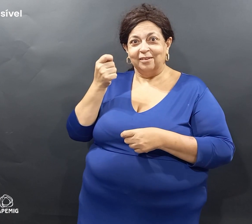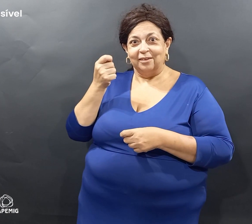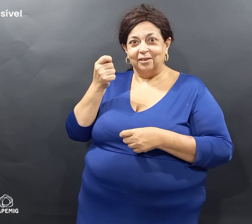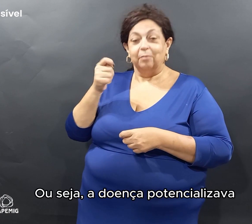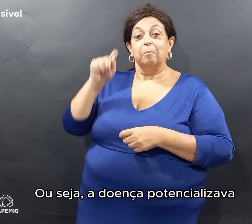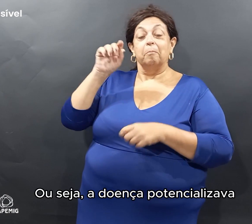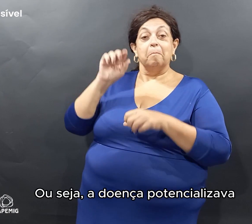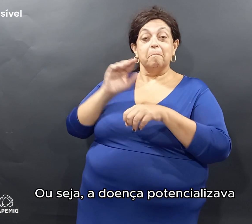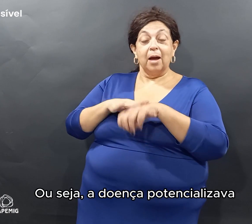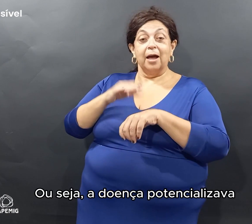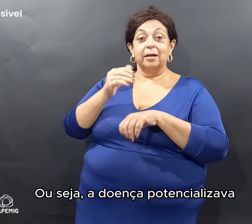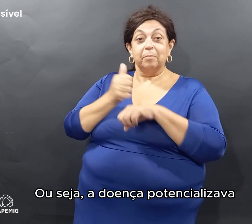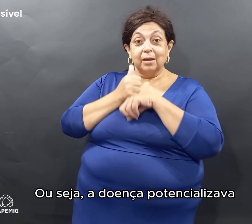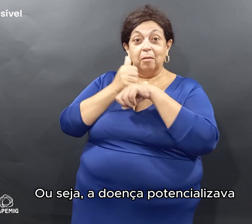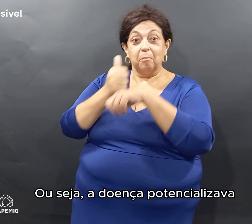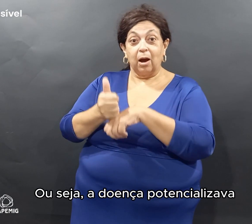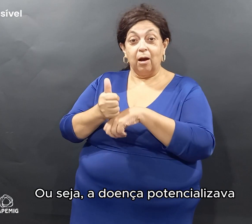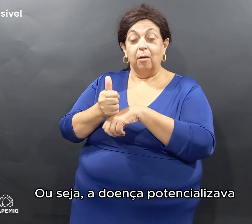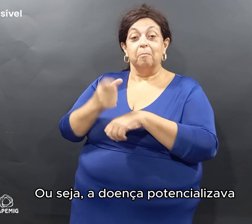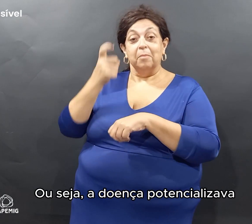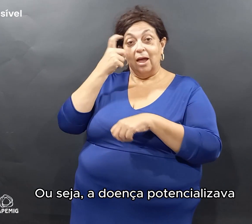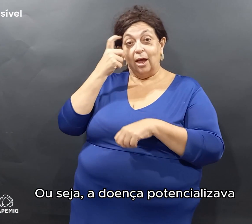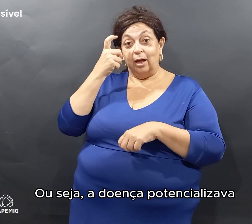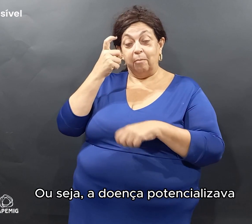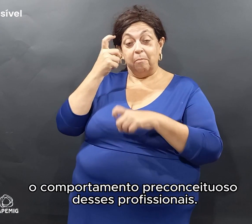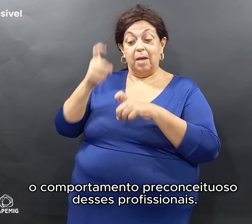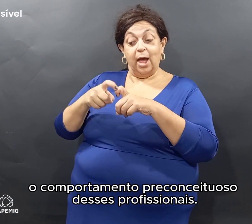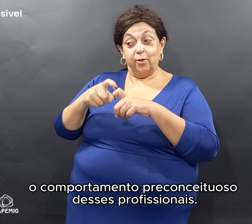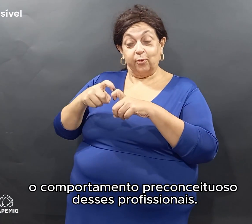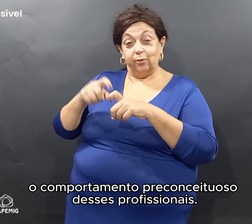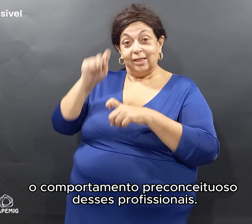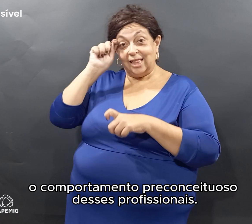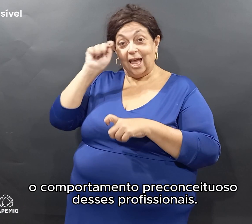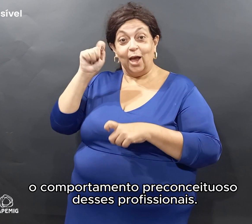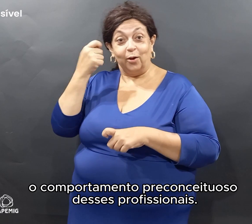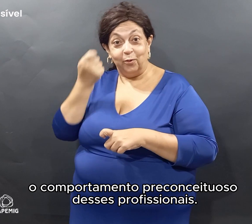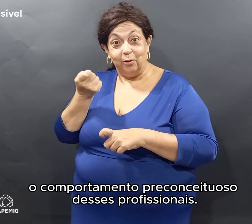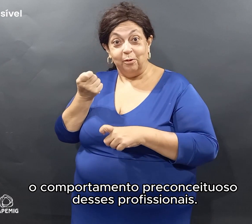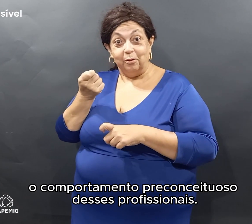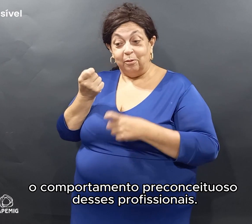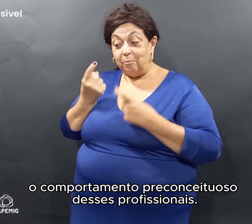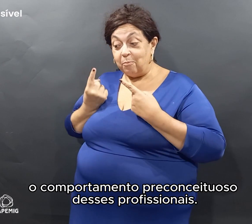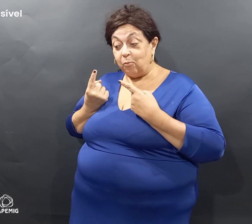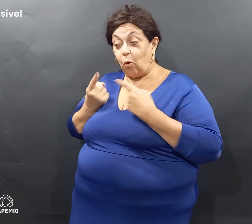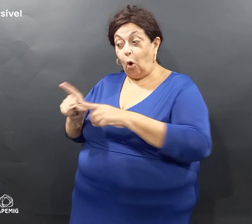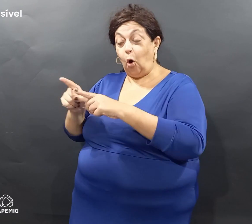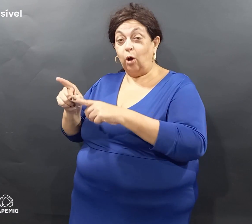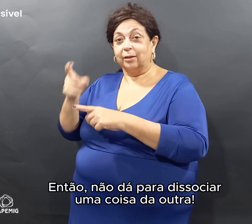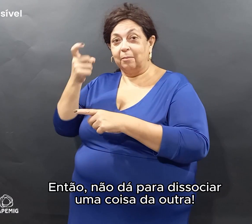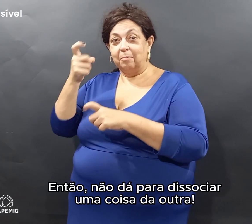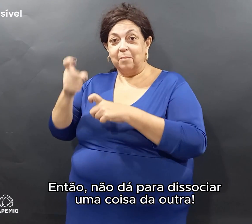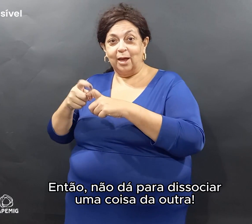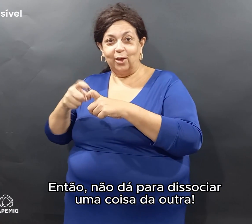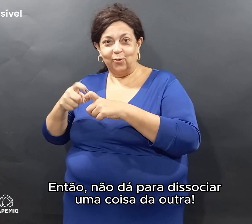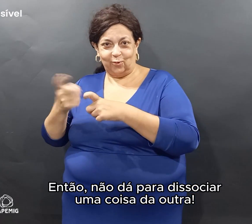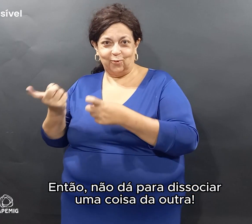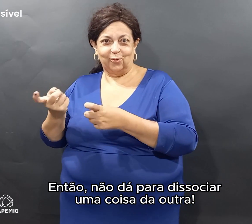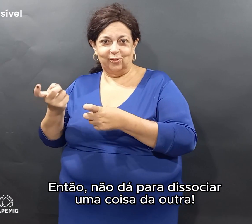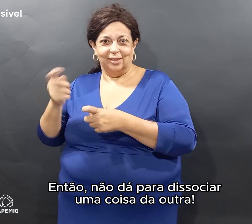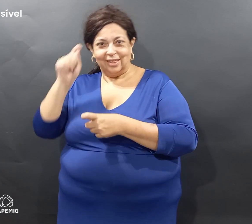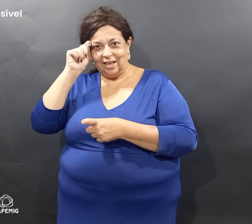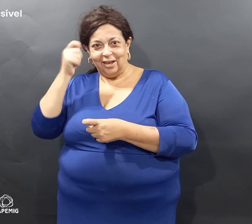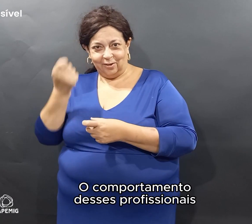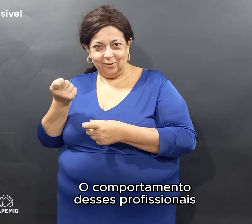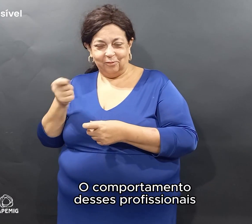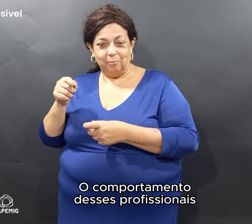burnout. Ou seja, a doença potencializava o comportamento preconceituoso desses profissionais. Então, não dá para dissociar uma coisa